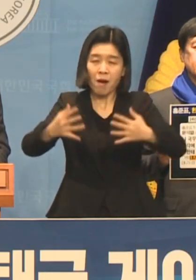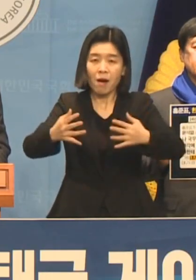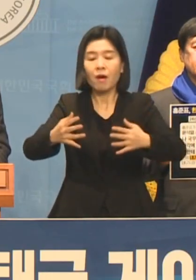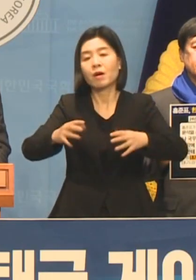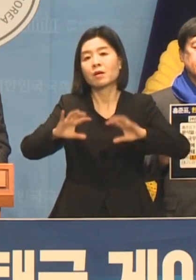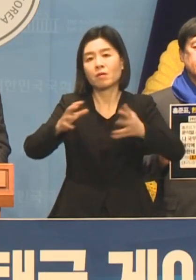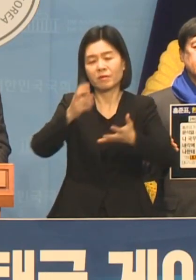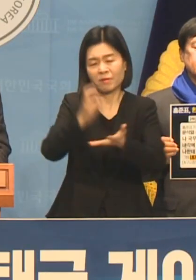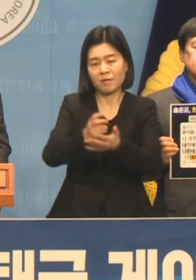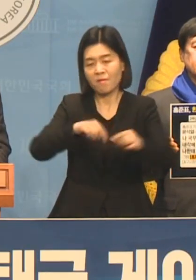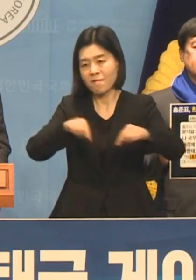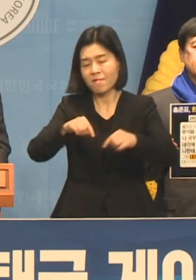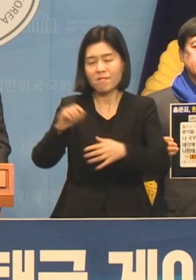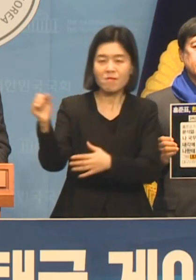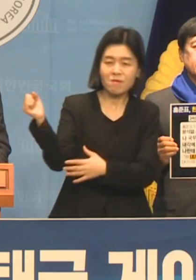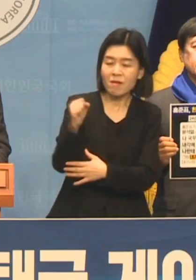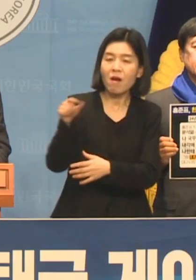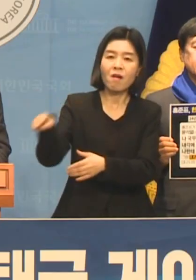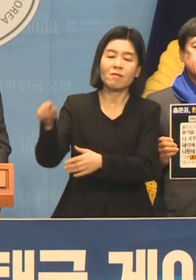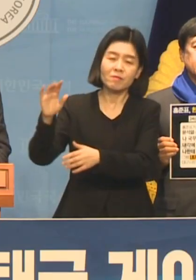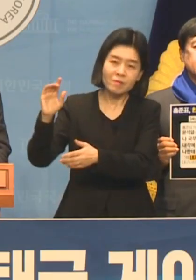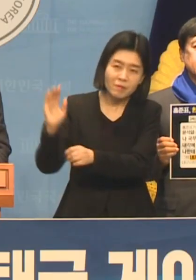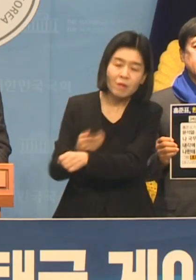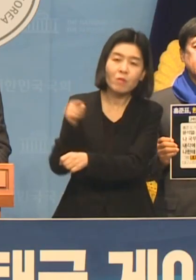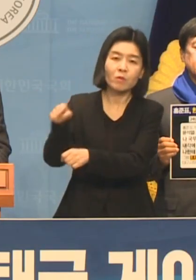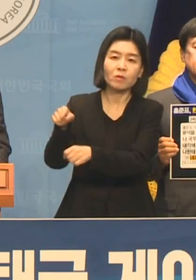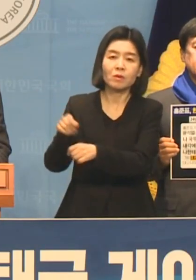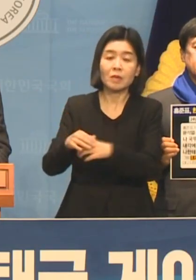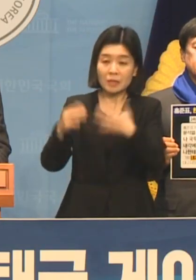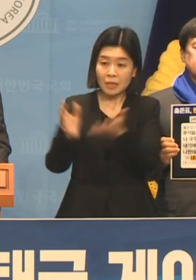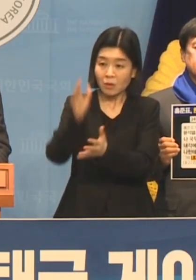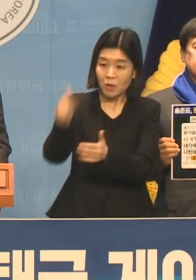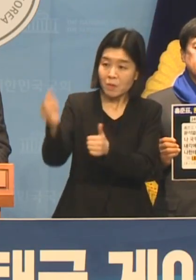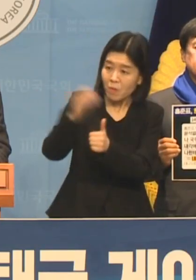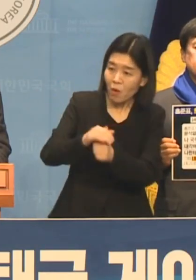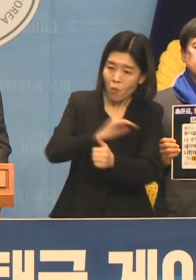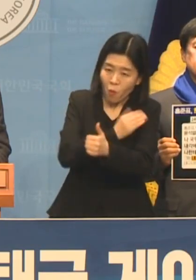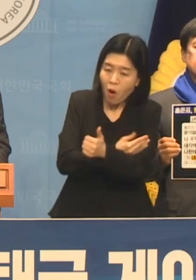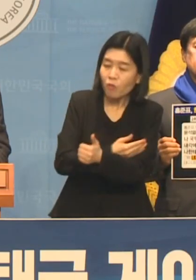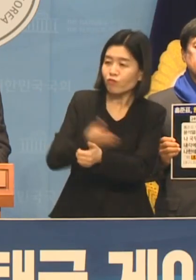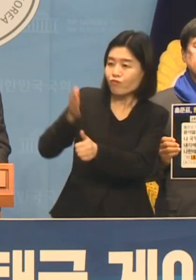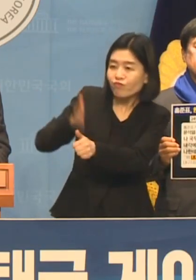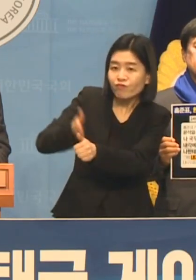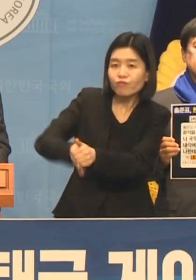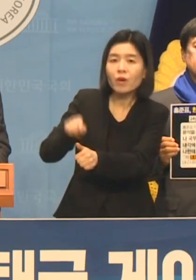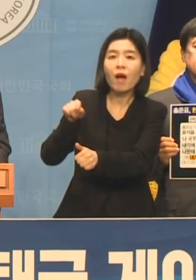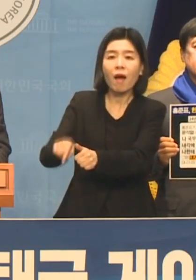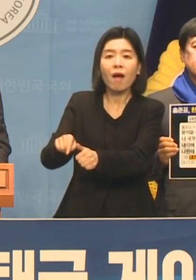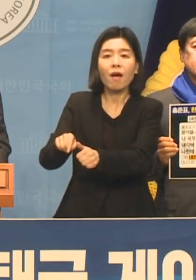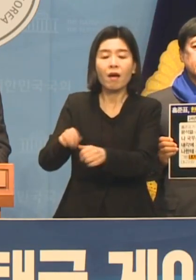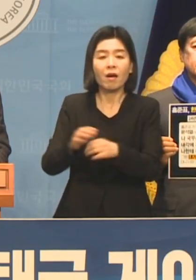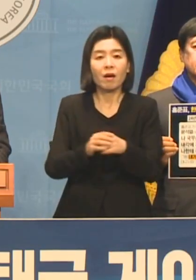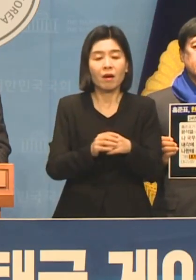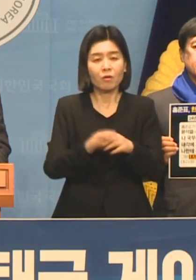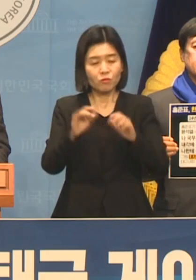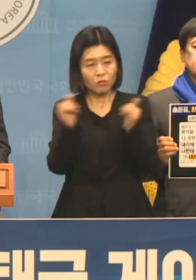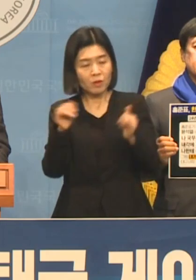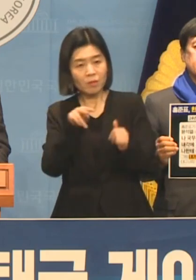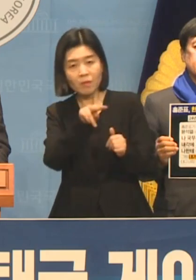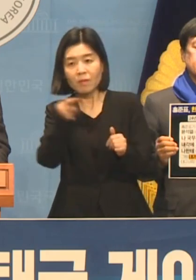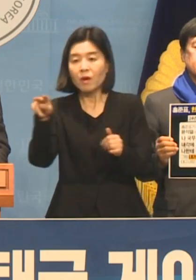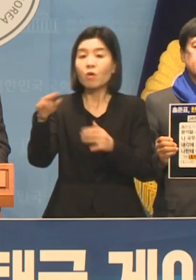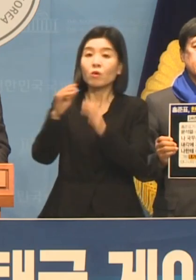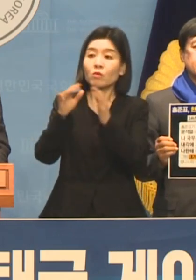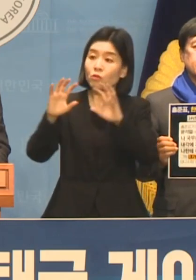위해 총리직과 장관 임명권을 요구하는 이 장면에서 과연 어느 국민이 국가를